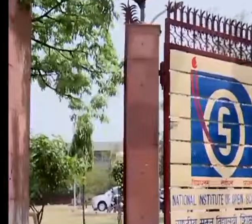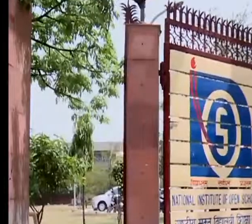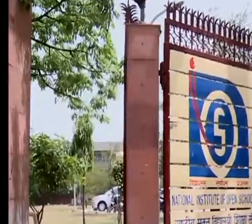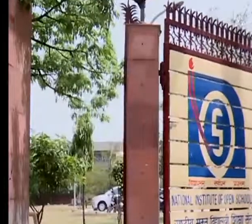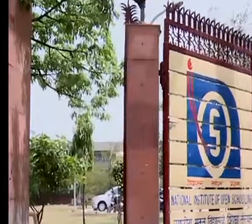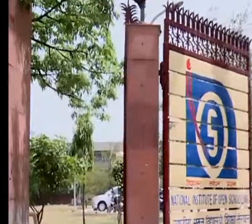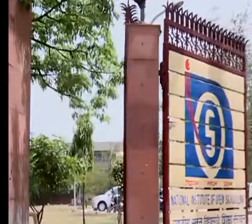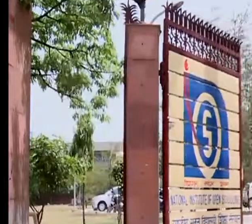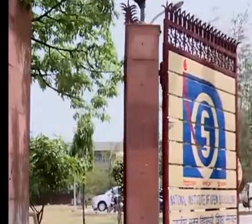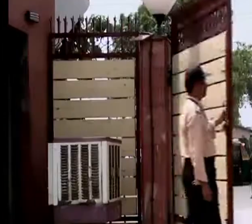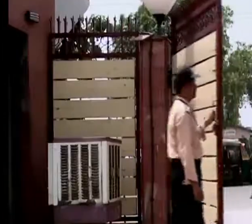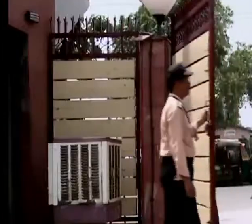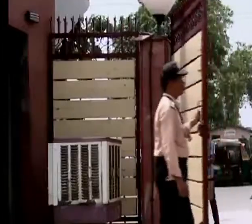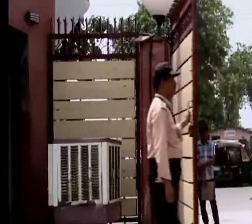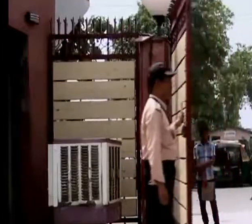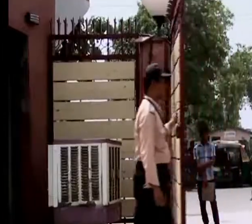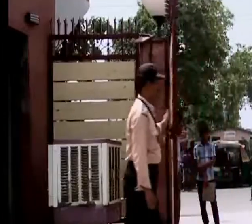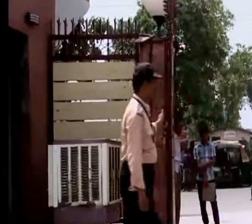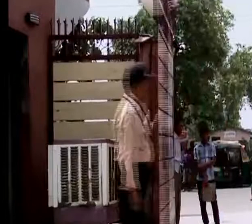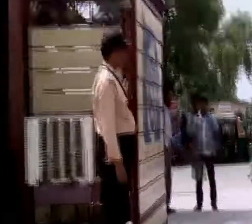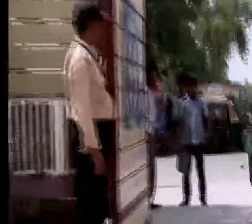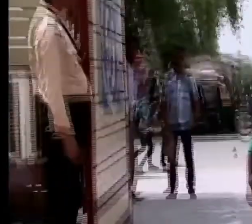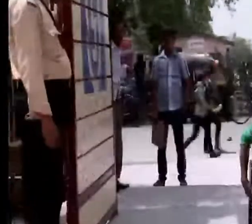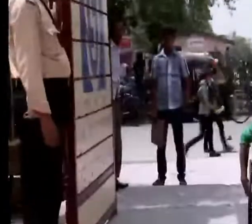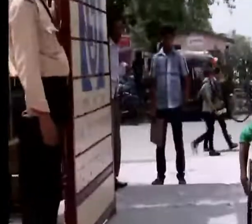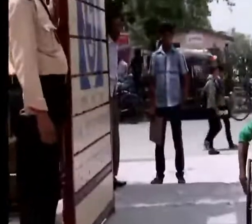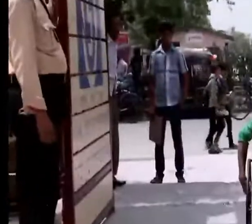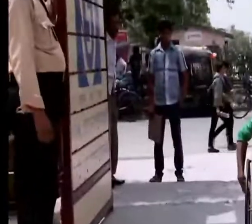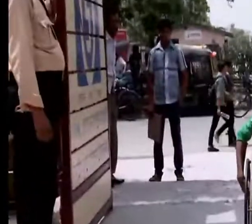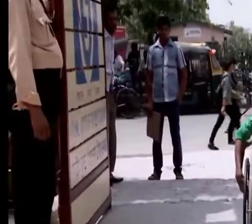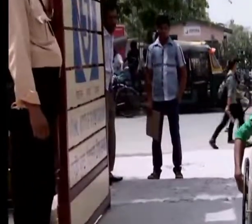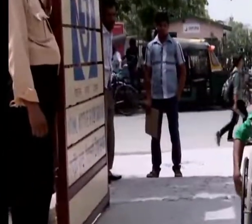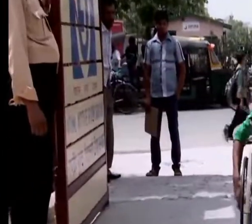जीवन ये प्रकाशित करने, राहों को आलोकित करने,